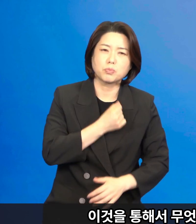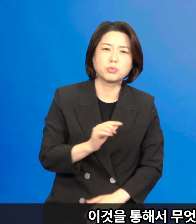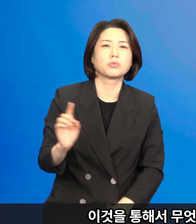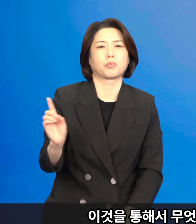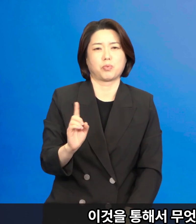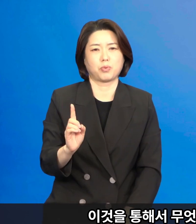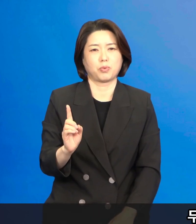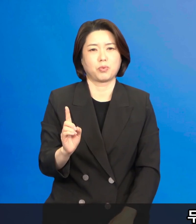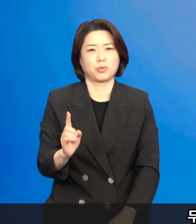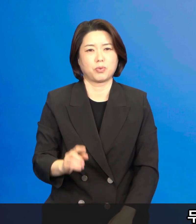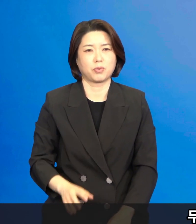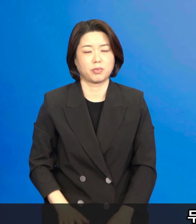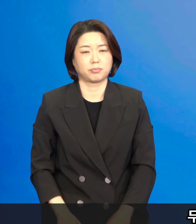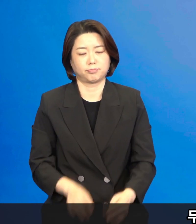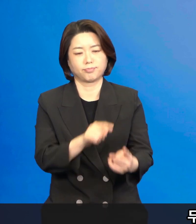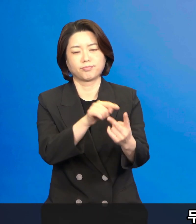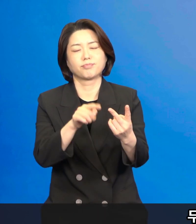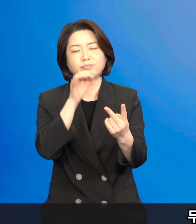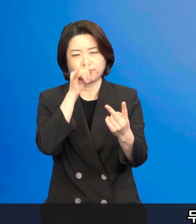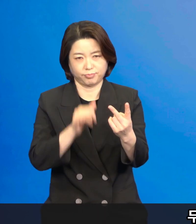것일까? 2가지입니다.